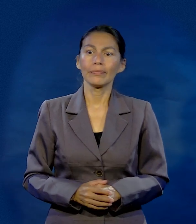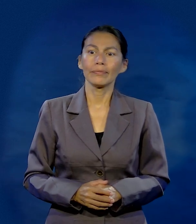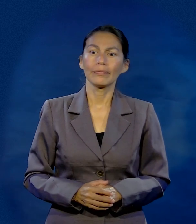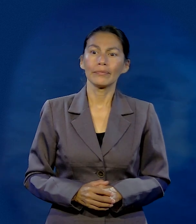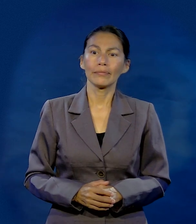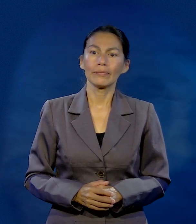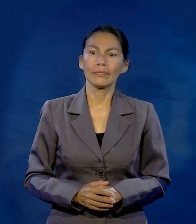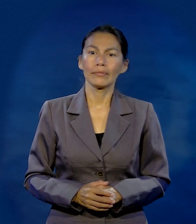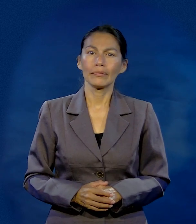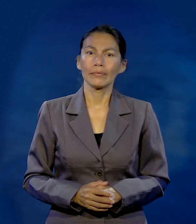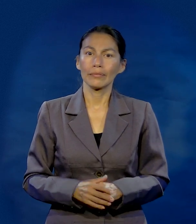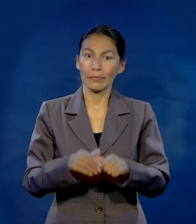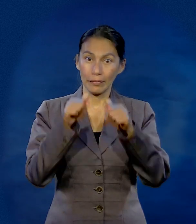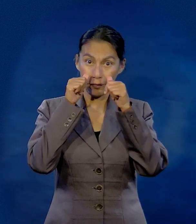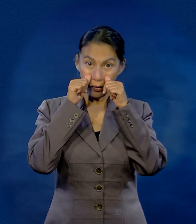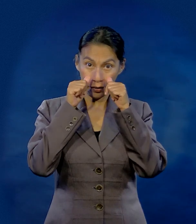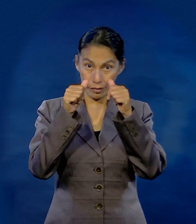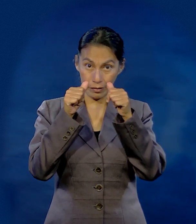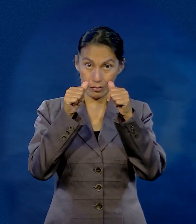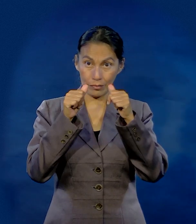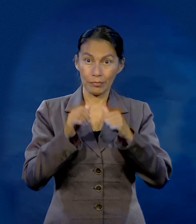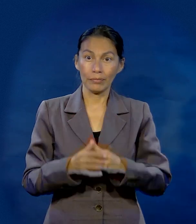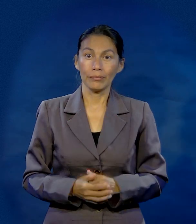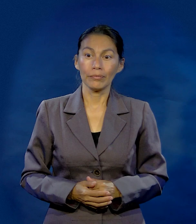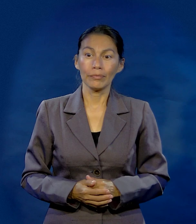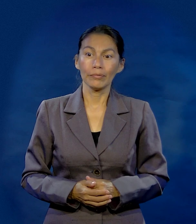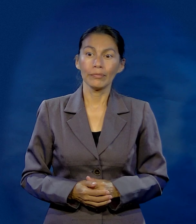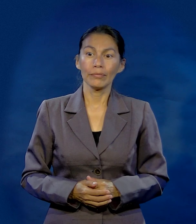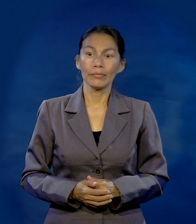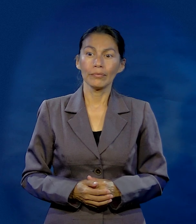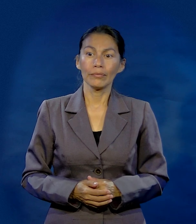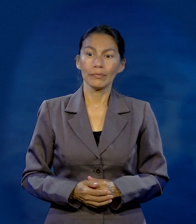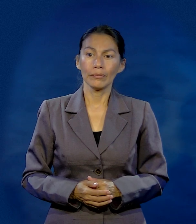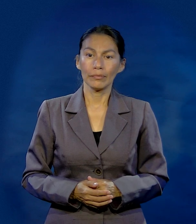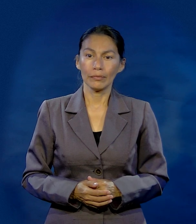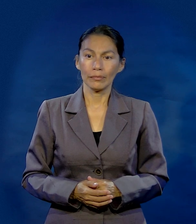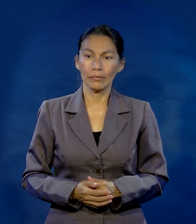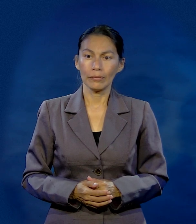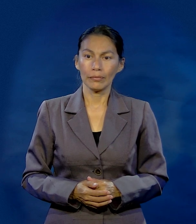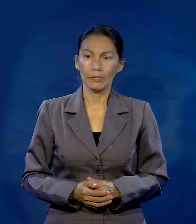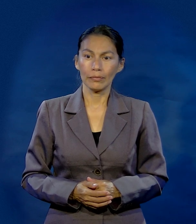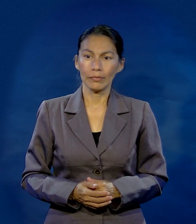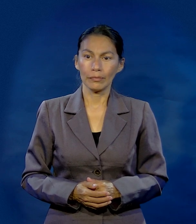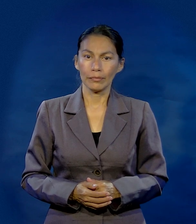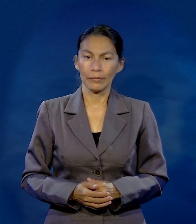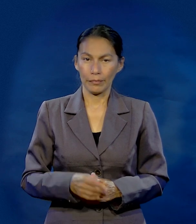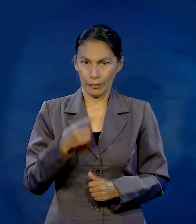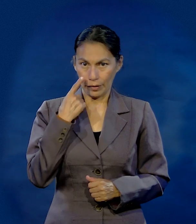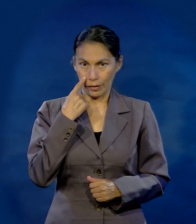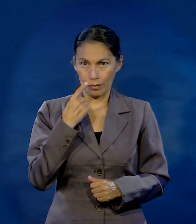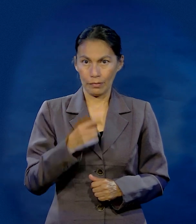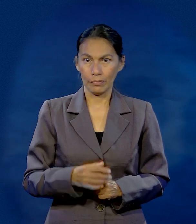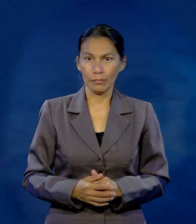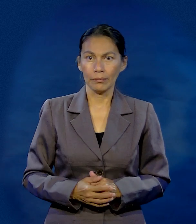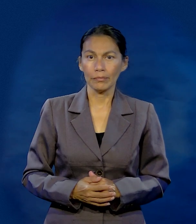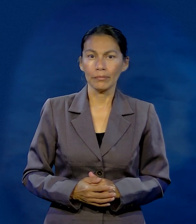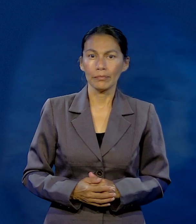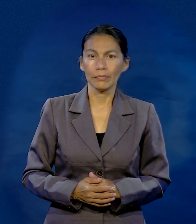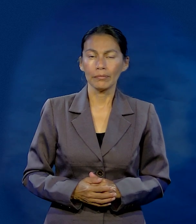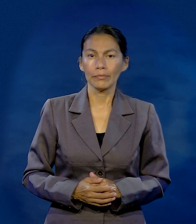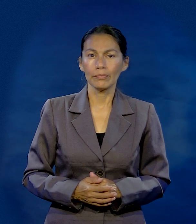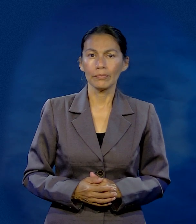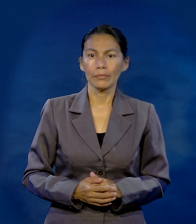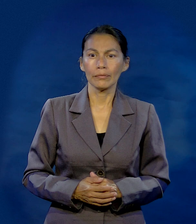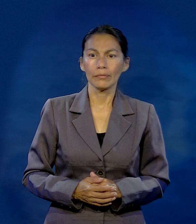memorizar y como respuesta indignada de Jesús a este hombre Agrega una historia bien interesante interesantísima por